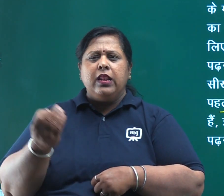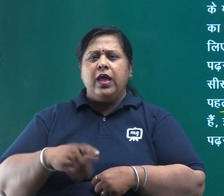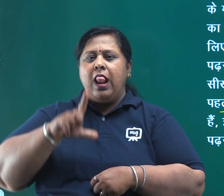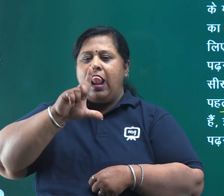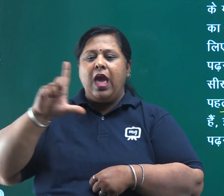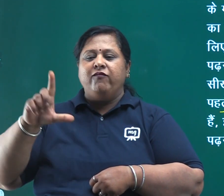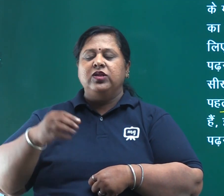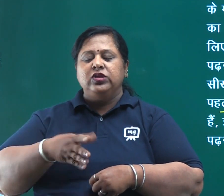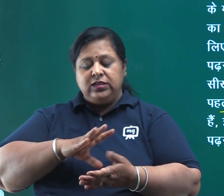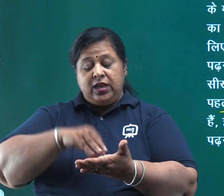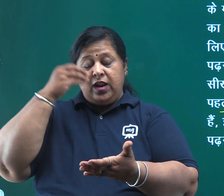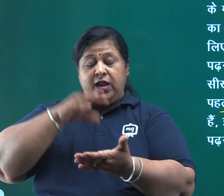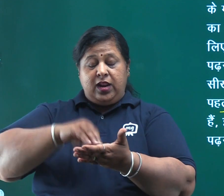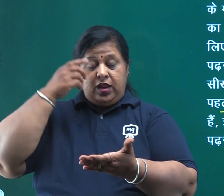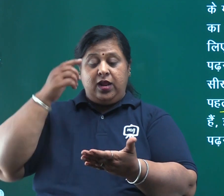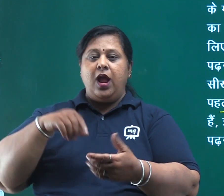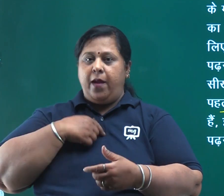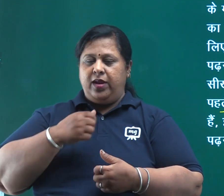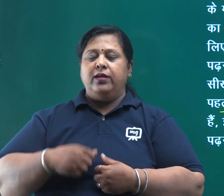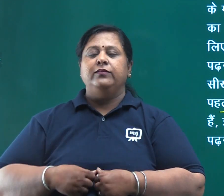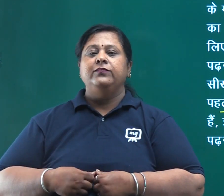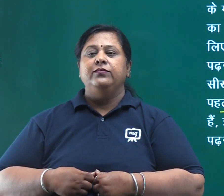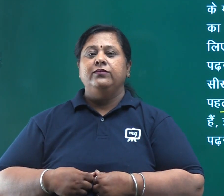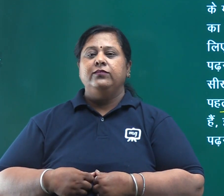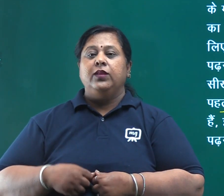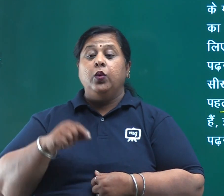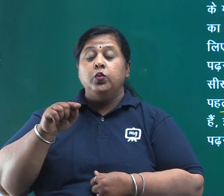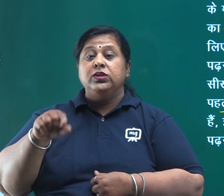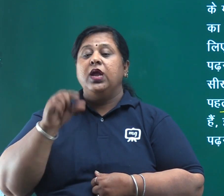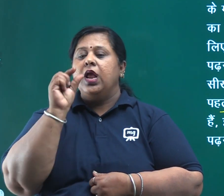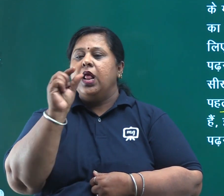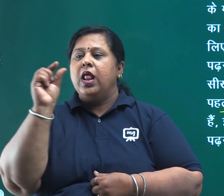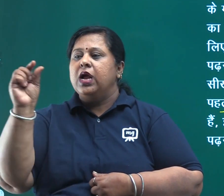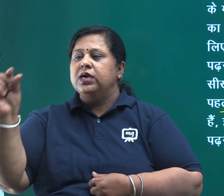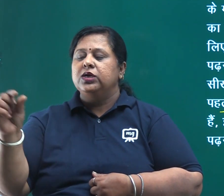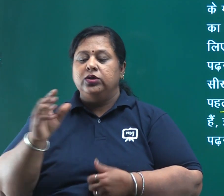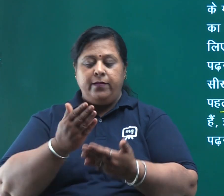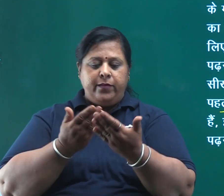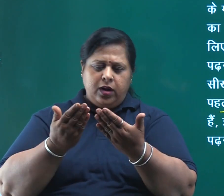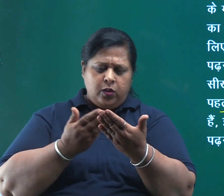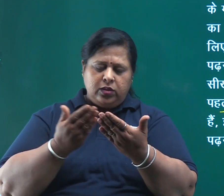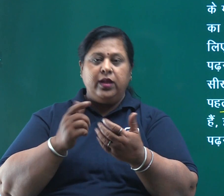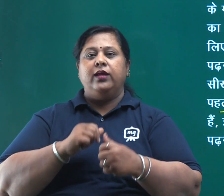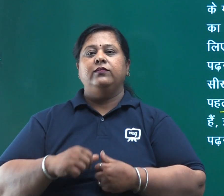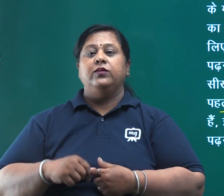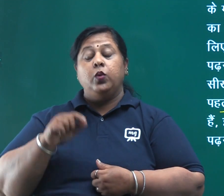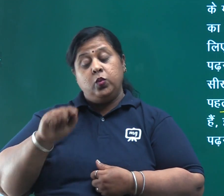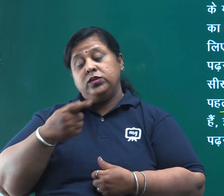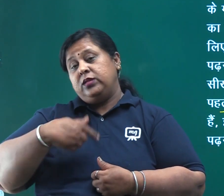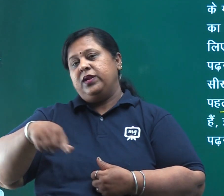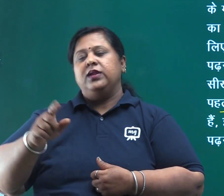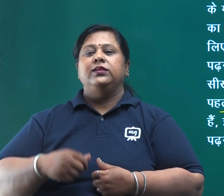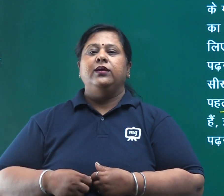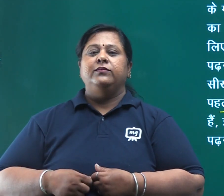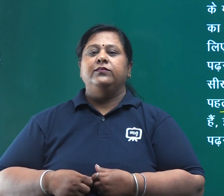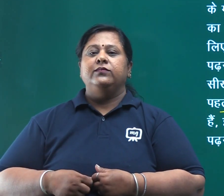लिए हमें पहले उसके अक्षर पढ़ना पड़ता है, उसी प्रकार से